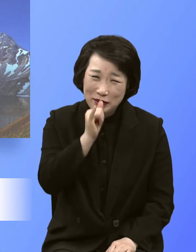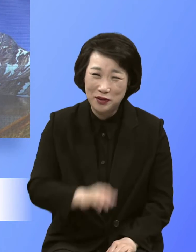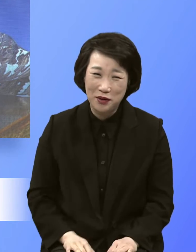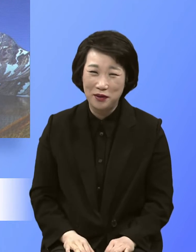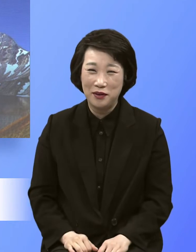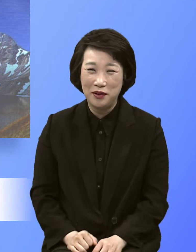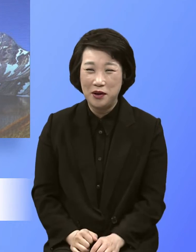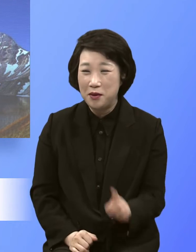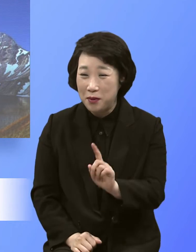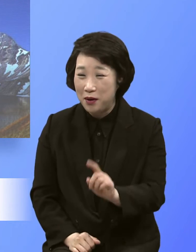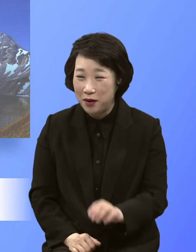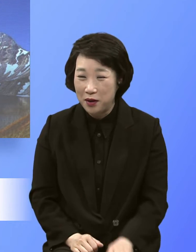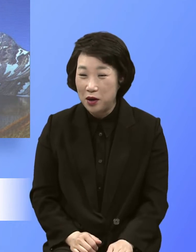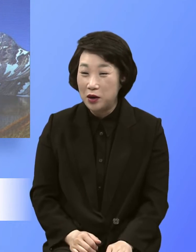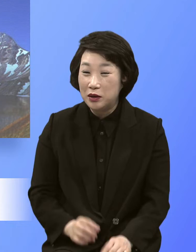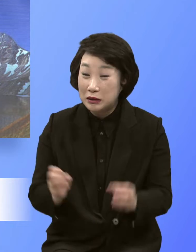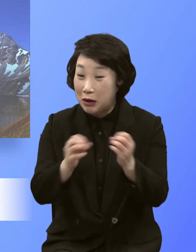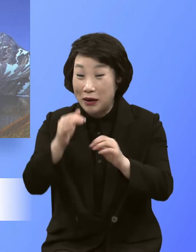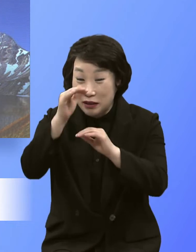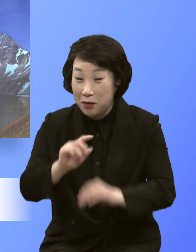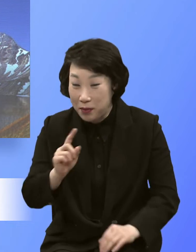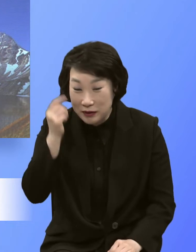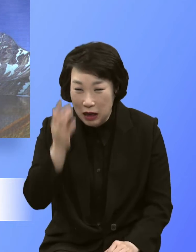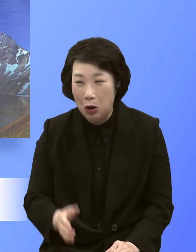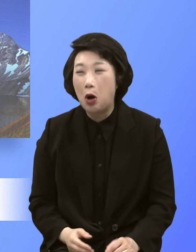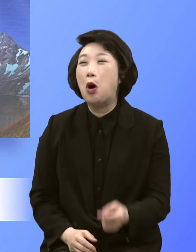무슨 소리니? 어제 헛소리 또 했어요.